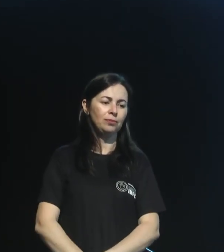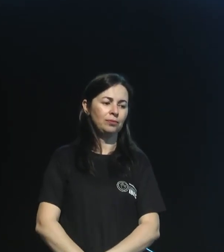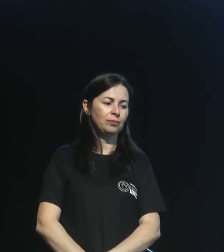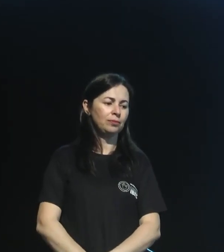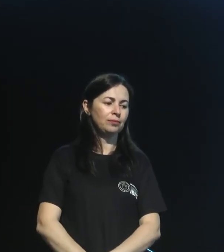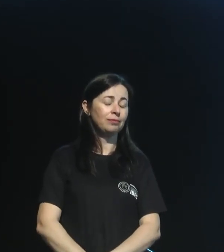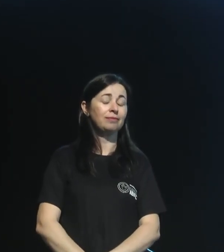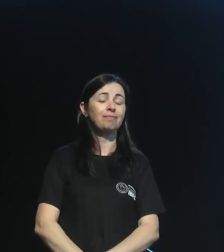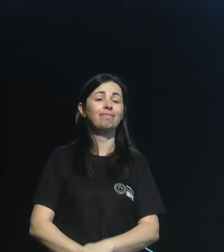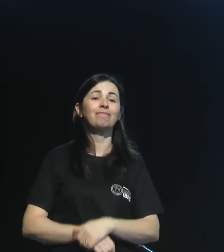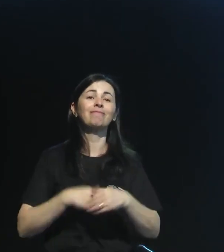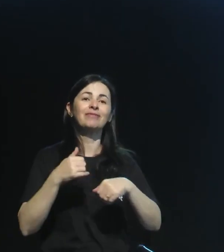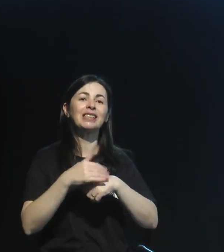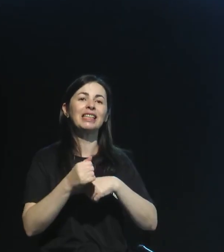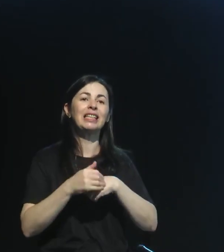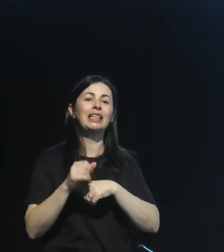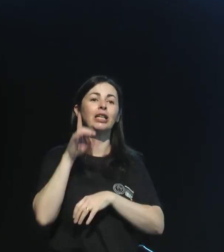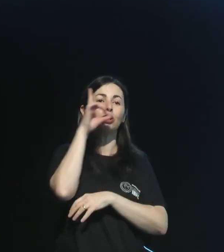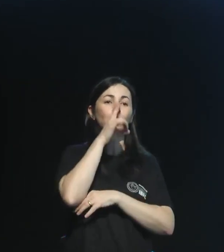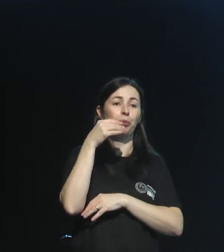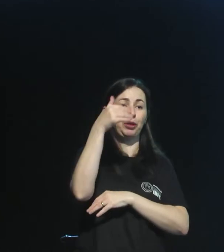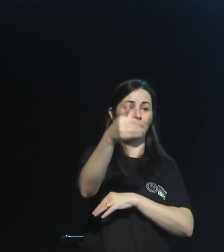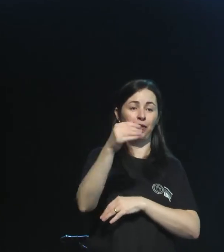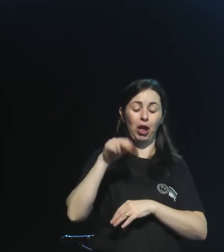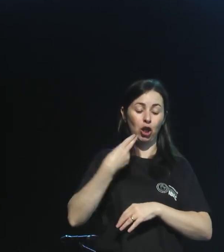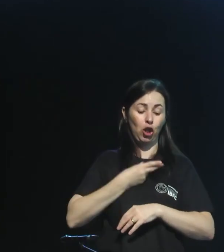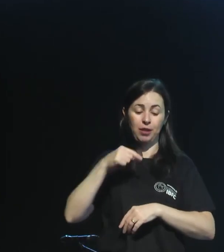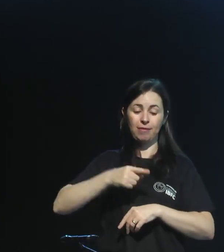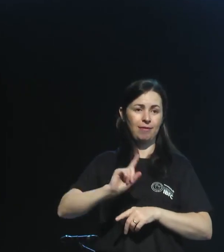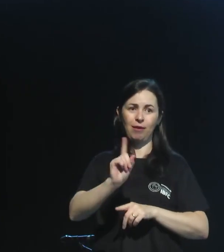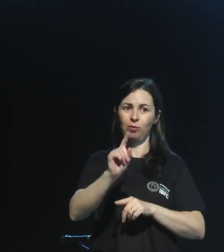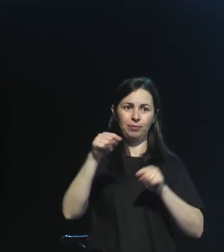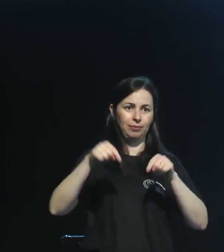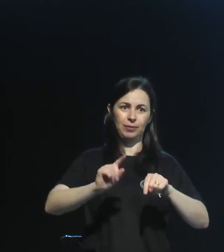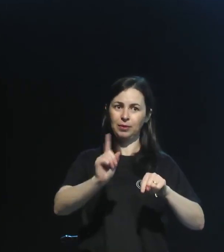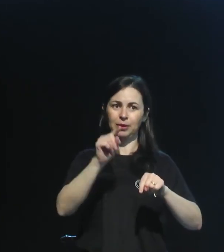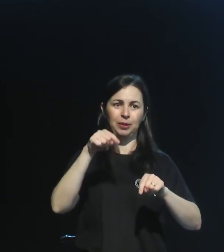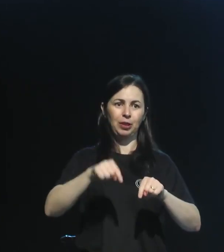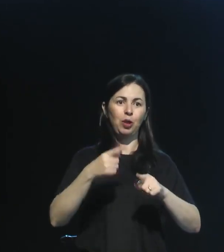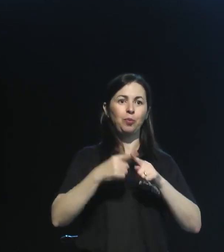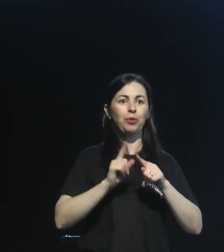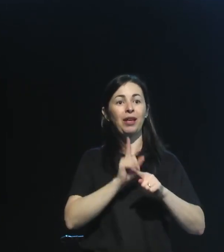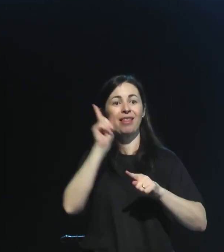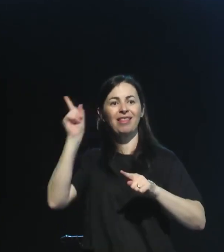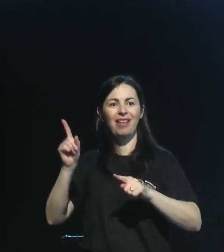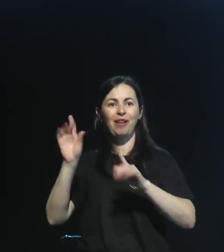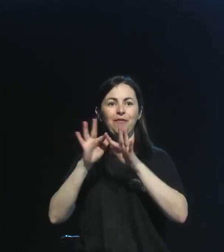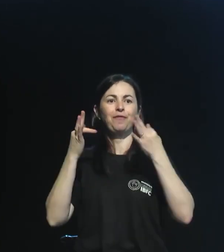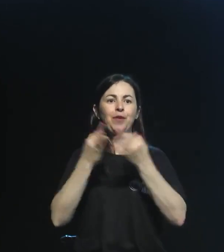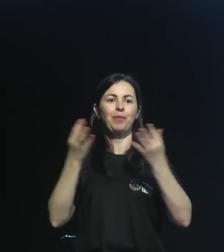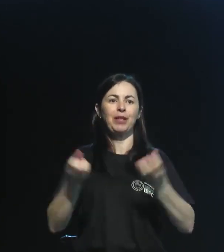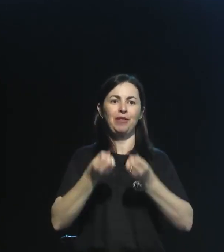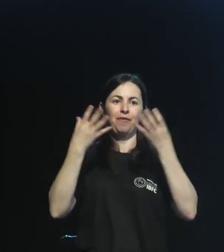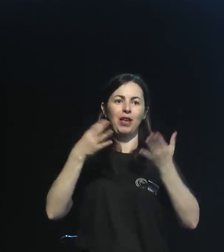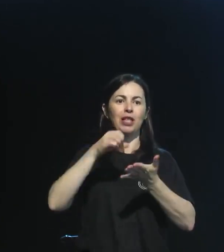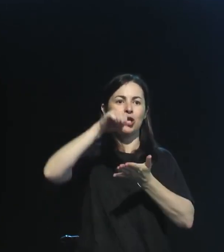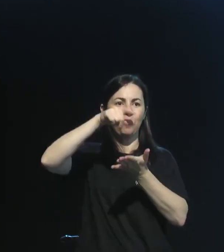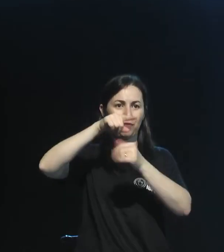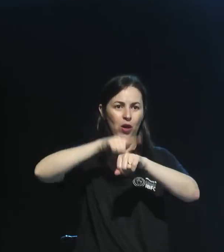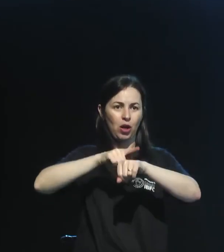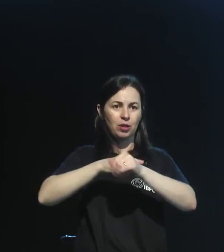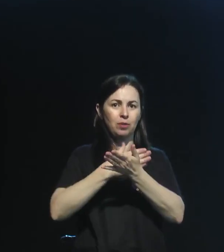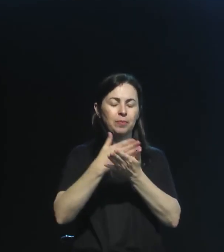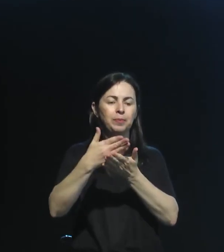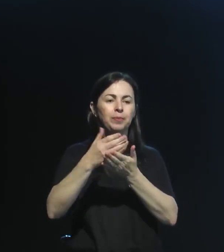Meu querido, minha querida, domingo que vem nós não estaremos aqui. Nós estaremos lá no nosso Família em Festa a partir das 9 horas.